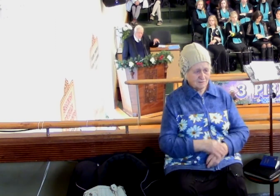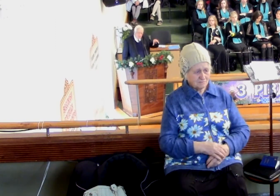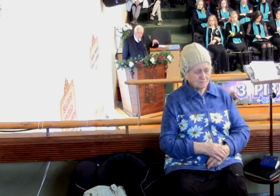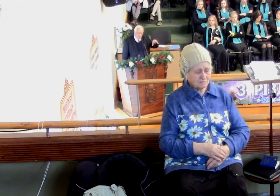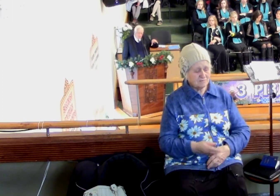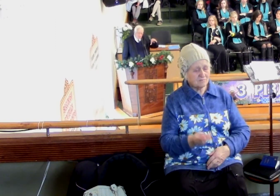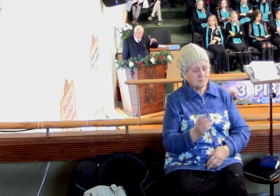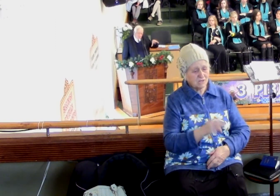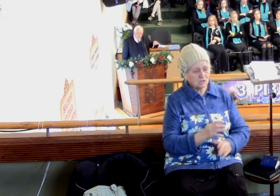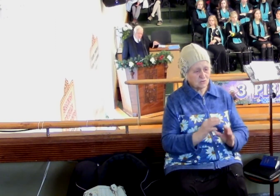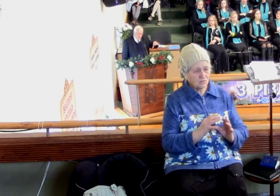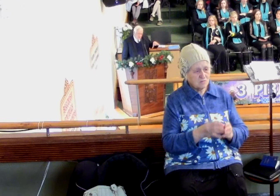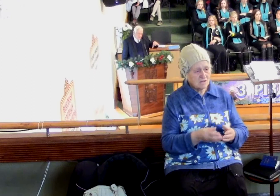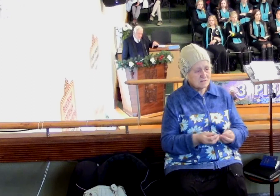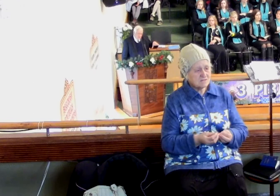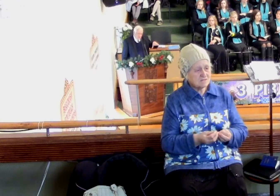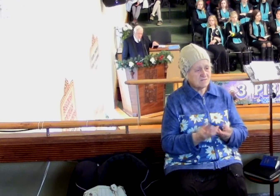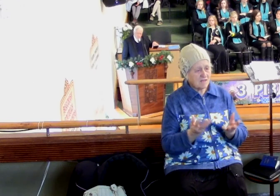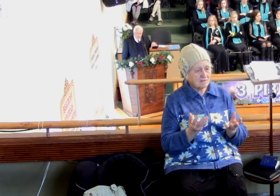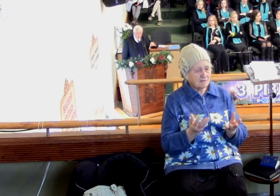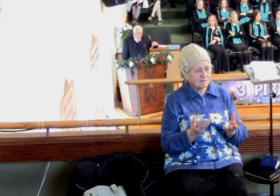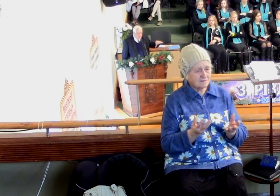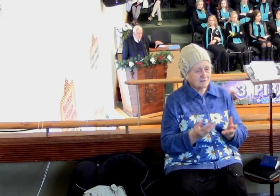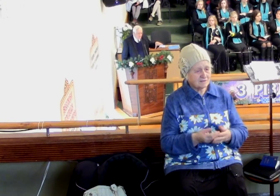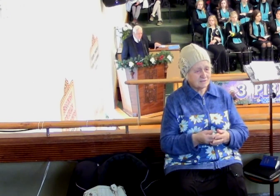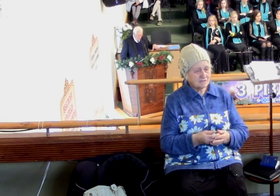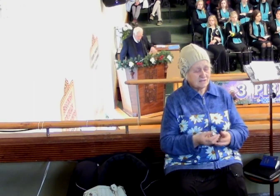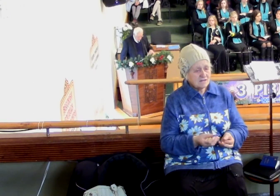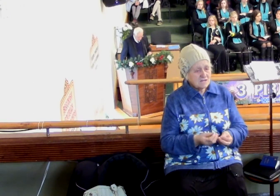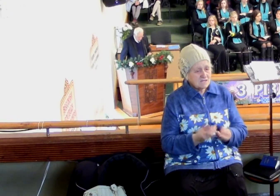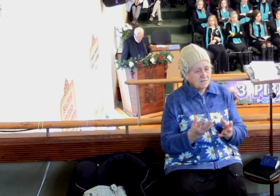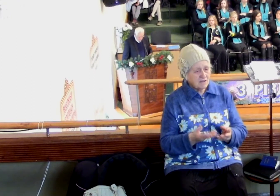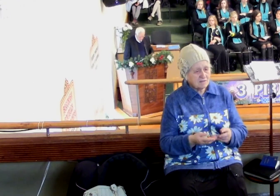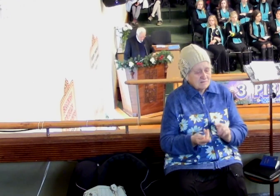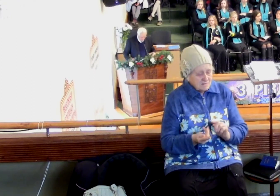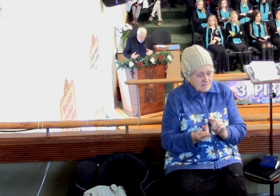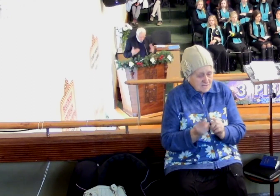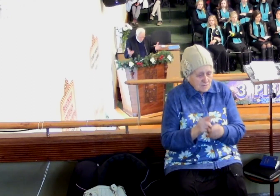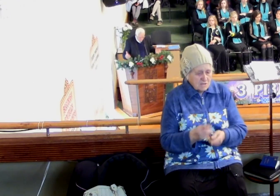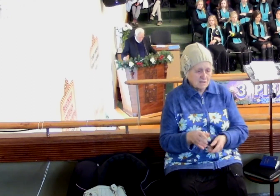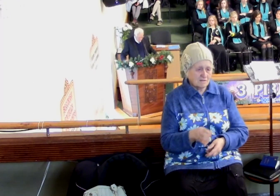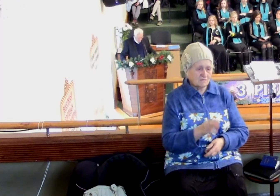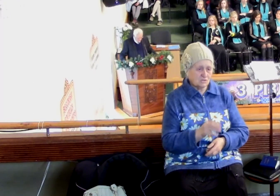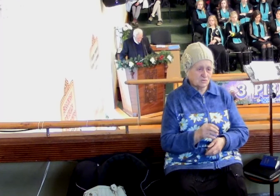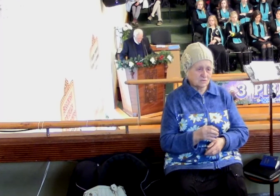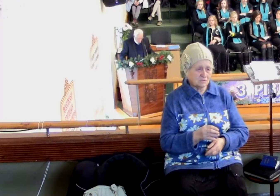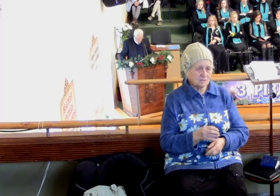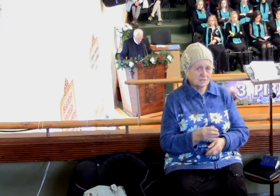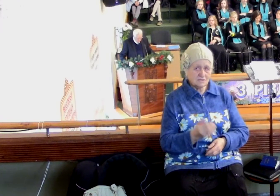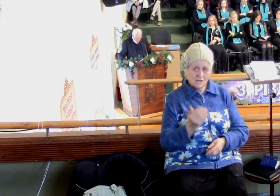Пришел в мир свет, он все изменил. И он истинный